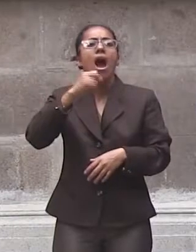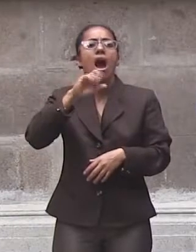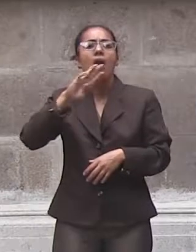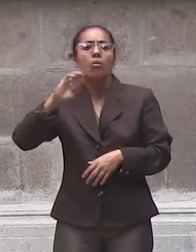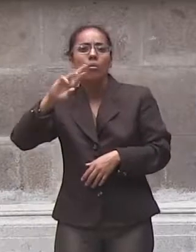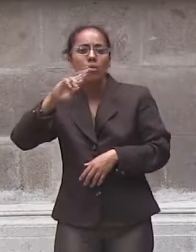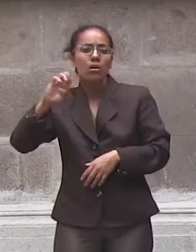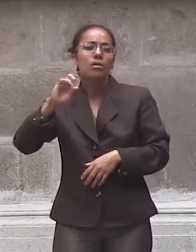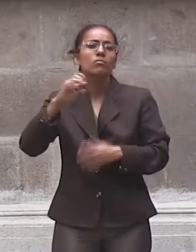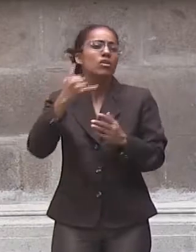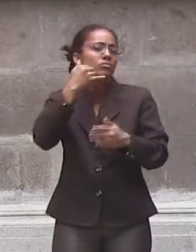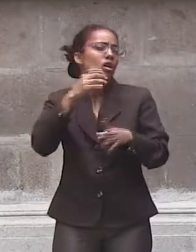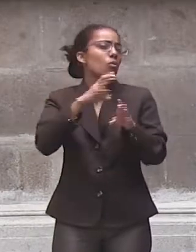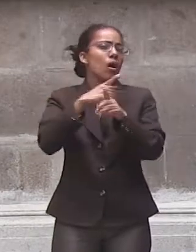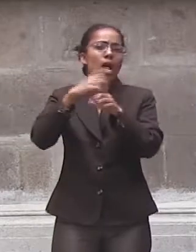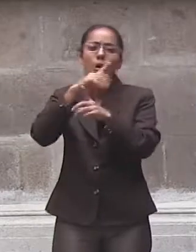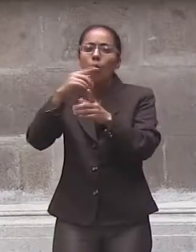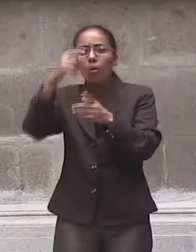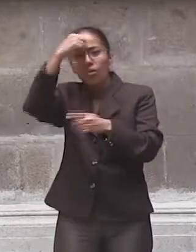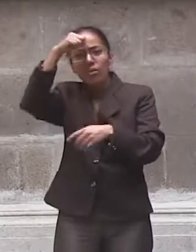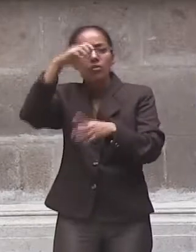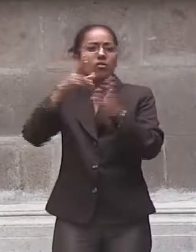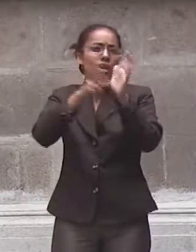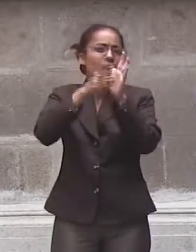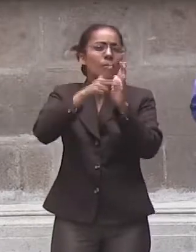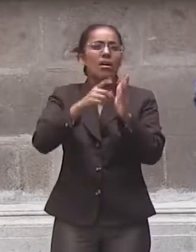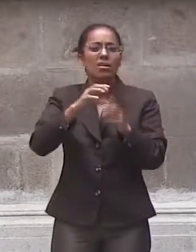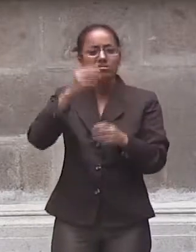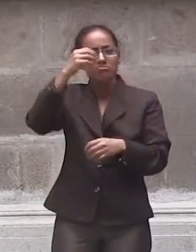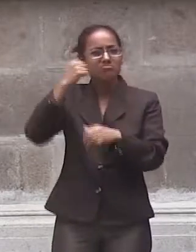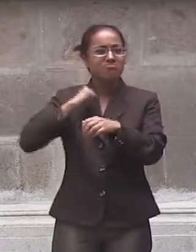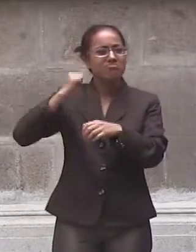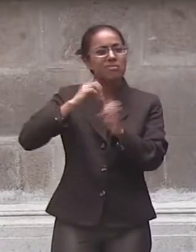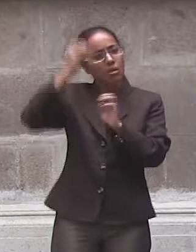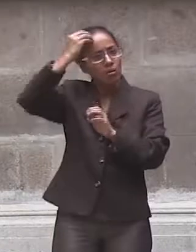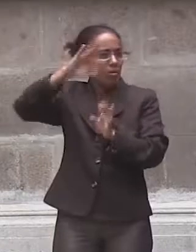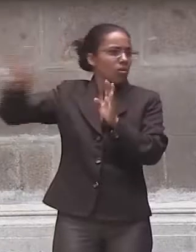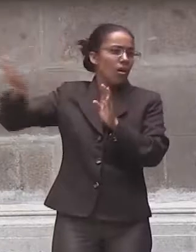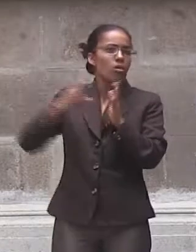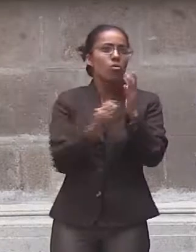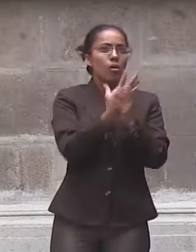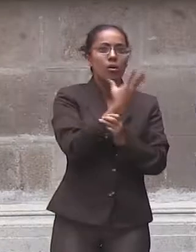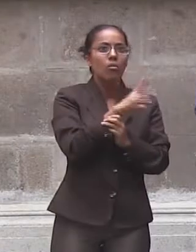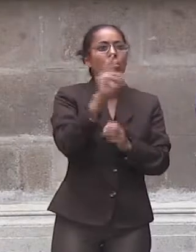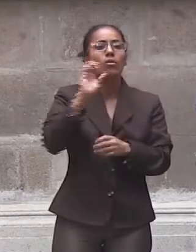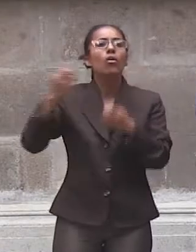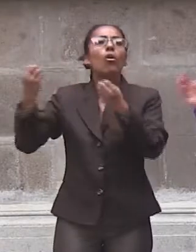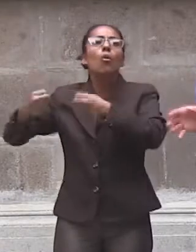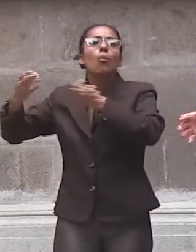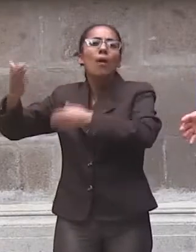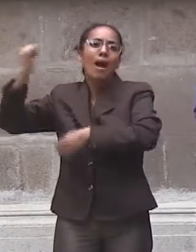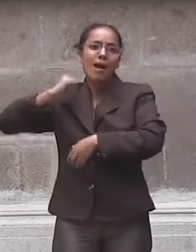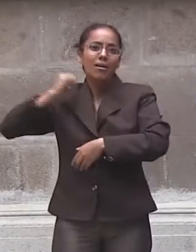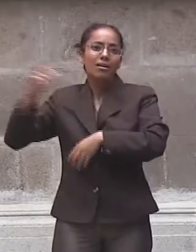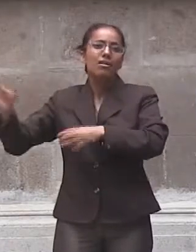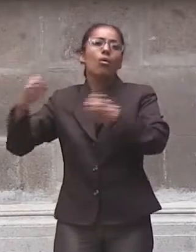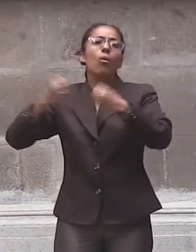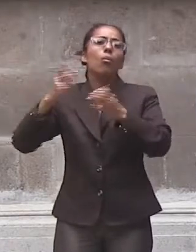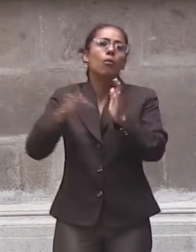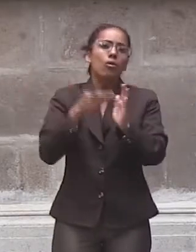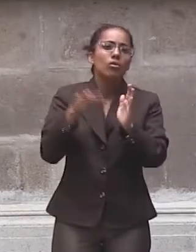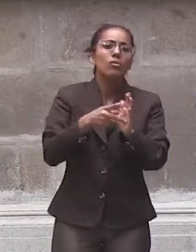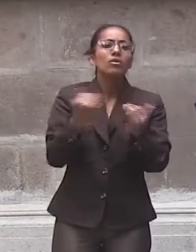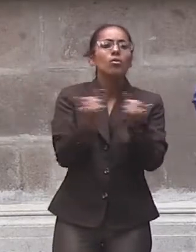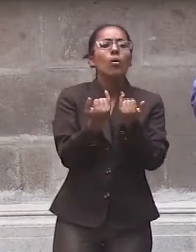software entonces a partir de eso hay un todo un diálogo que tiene que ver con un artista brasileño con un artista brasileño que conoce mucho